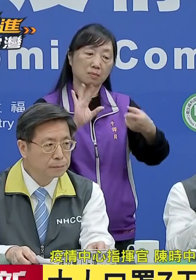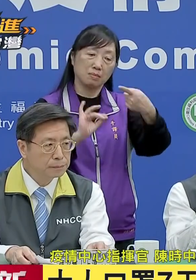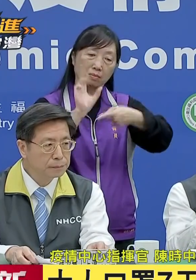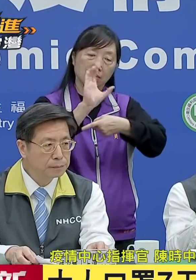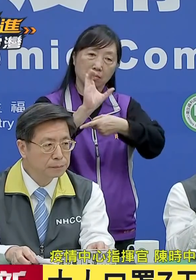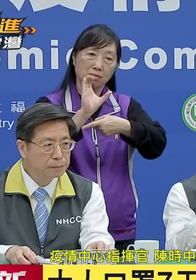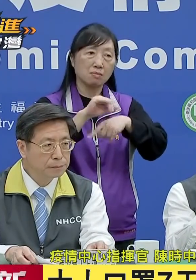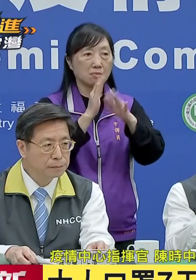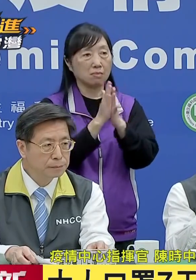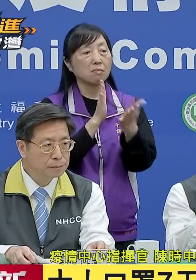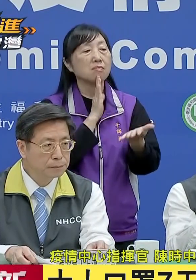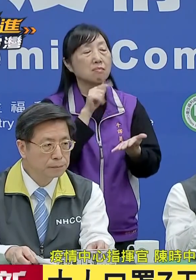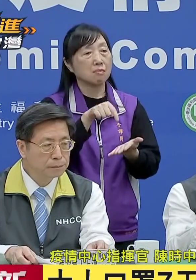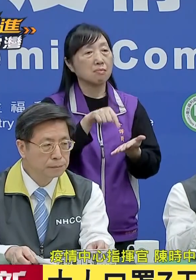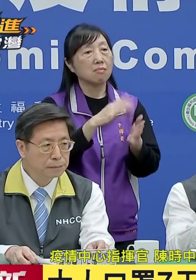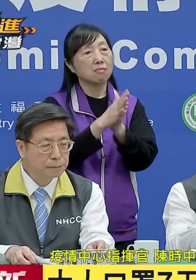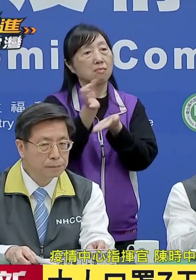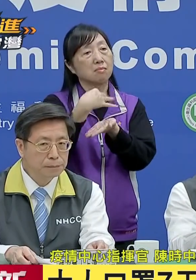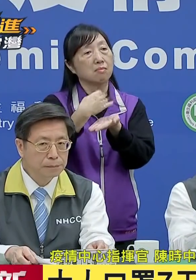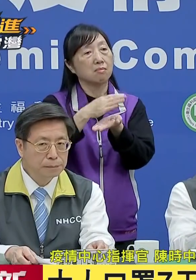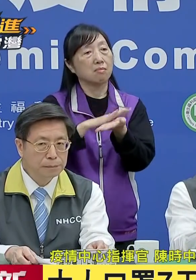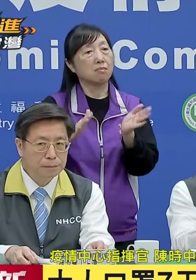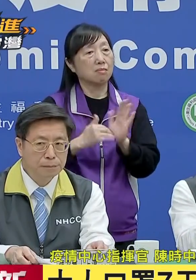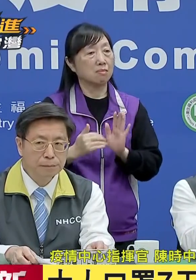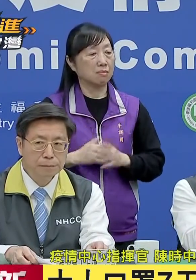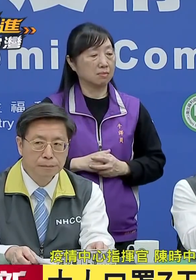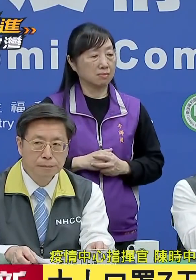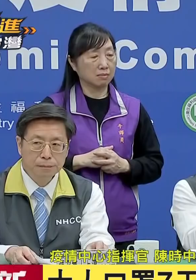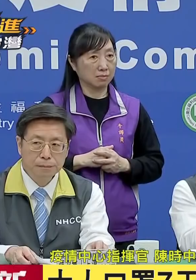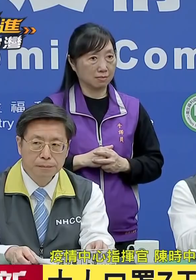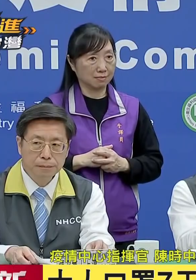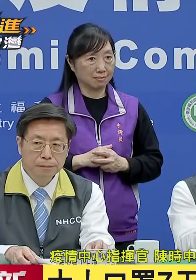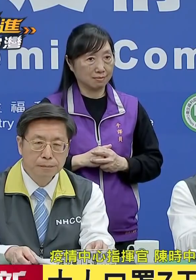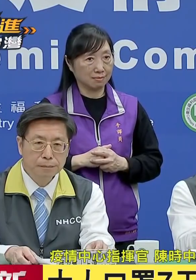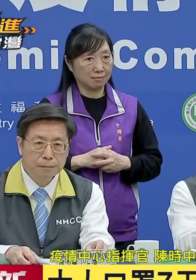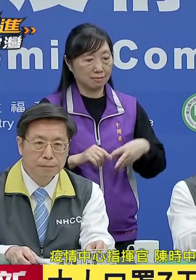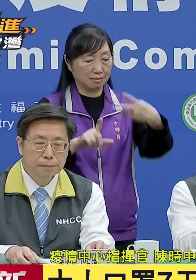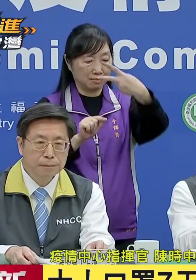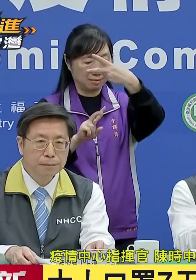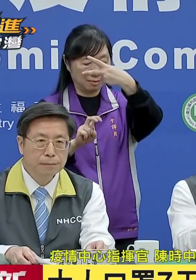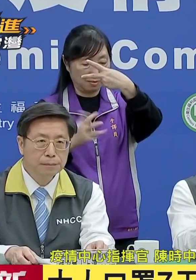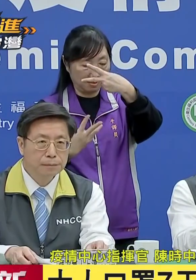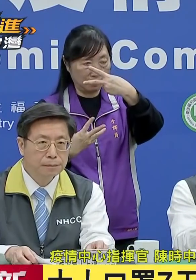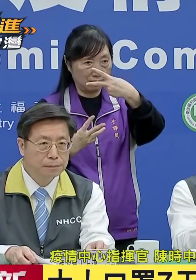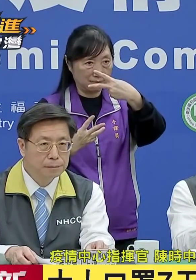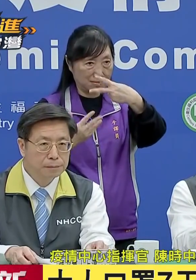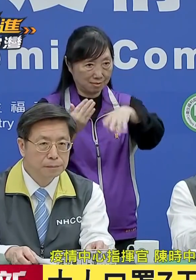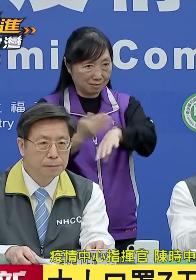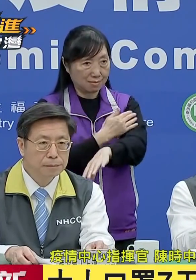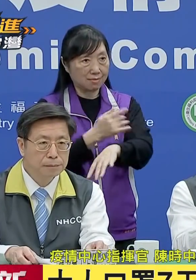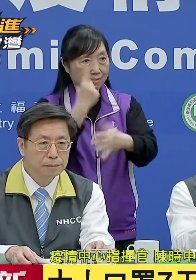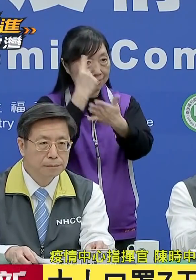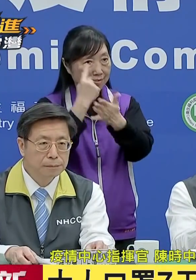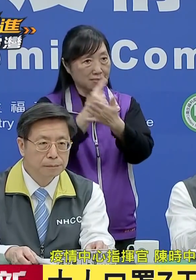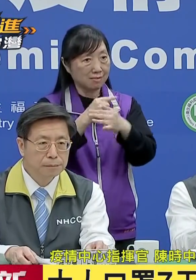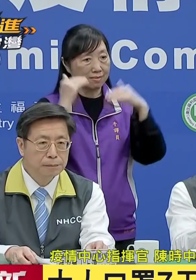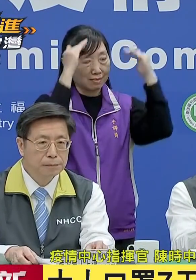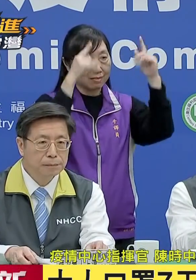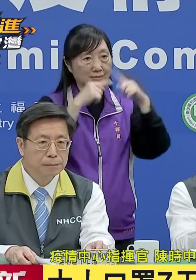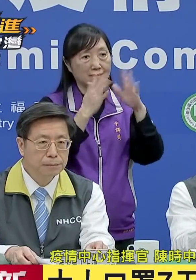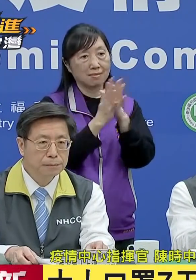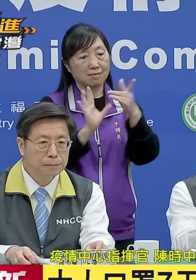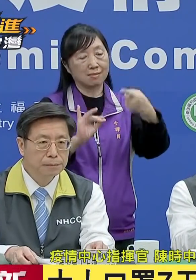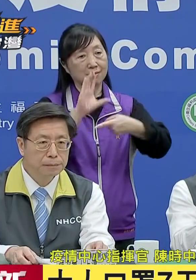其实大概都差不多都是完卖了。好，那这个从2月28号起哈，我们大概每天成人口罩大概